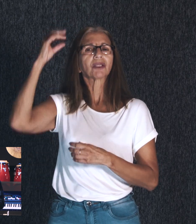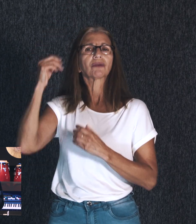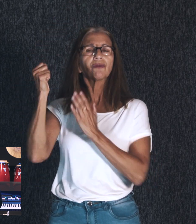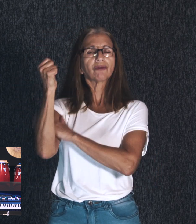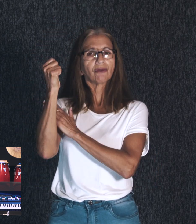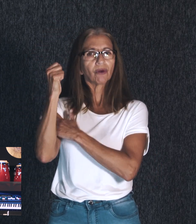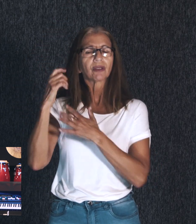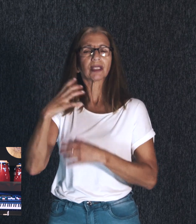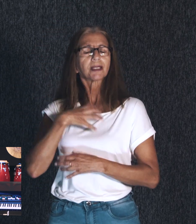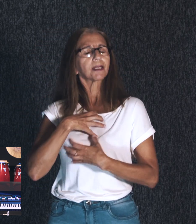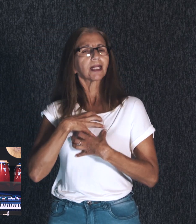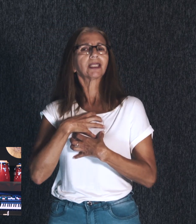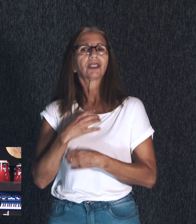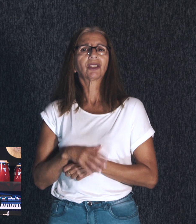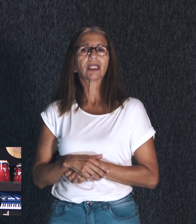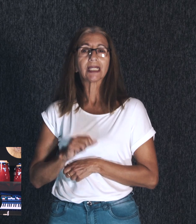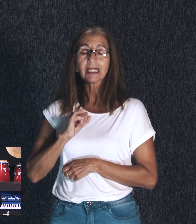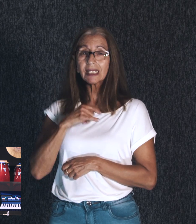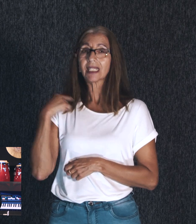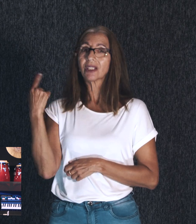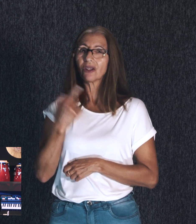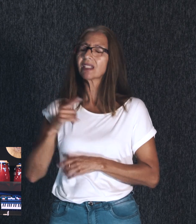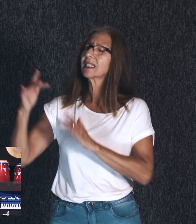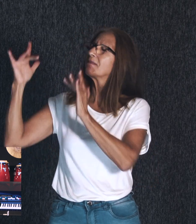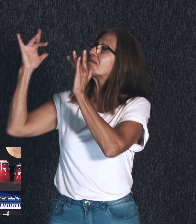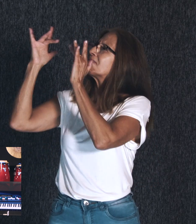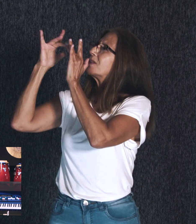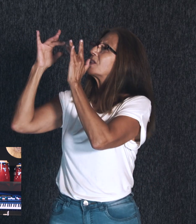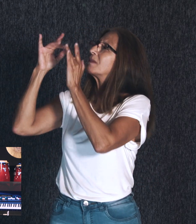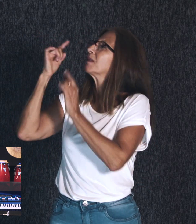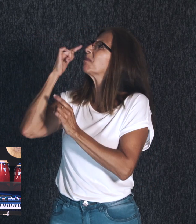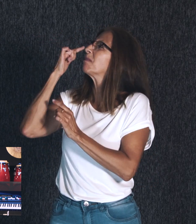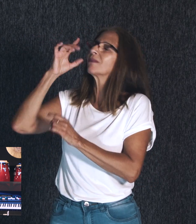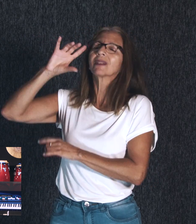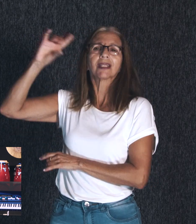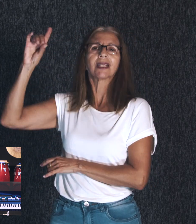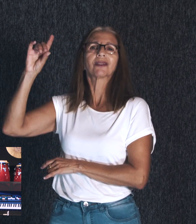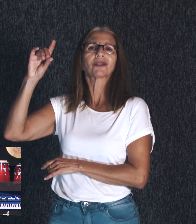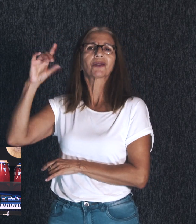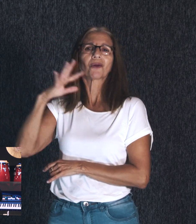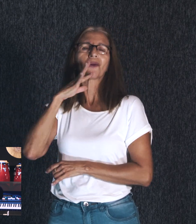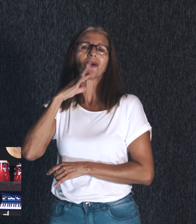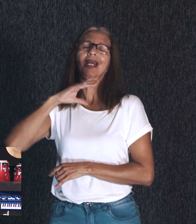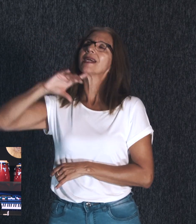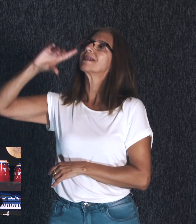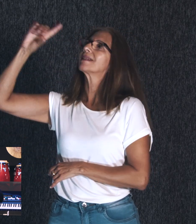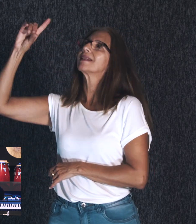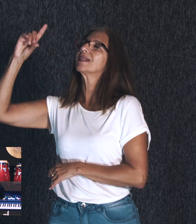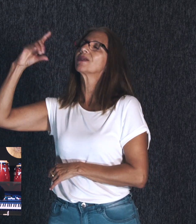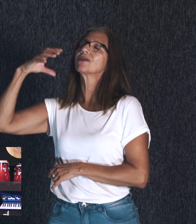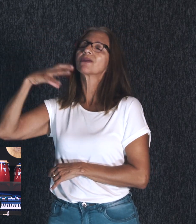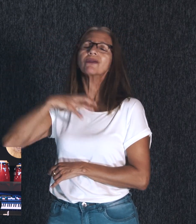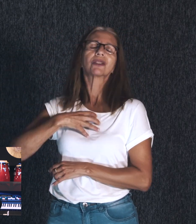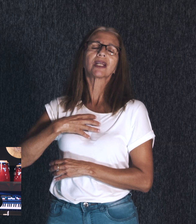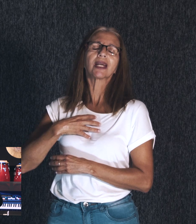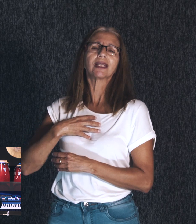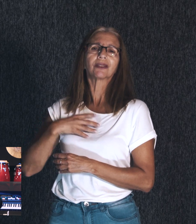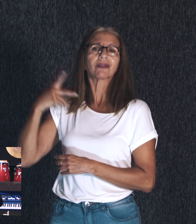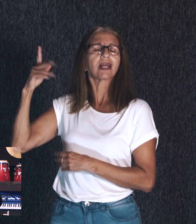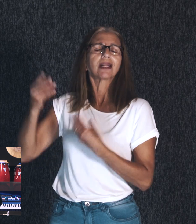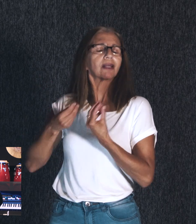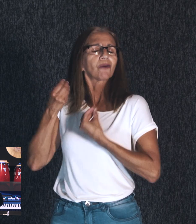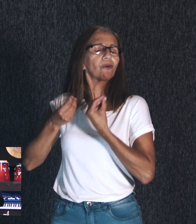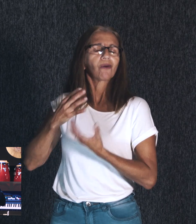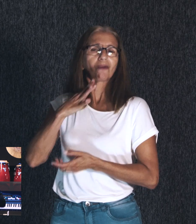Deus, mais nós vamos conhecer o caráter de Deus, e assim teremos convicção de que Ele irá cumprir com